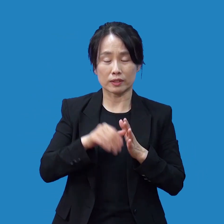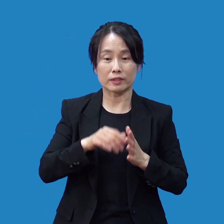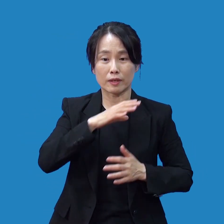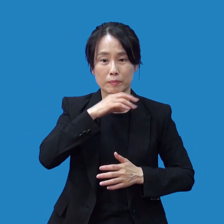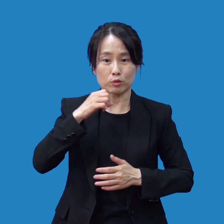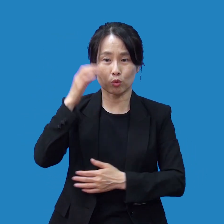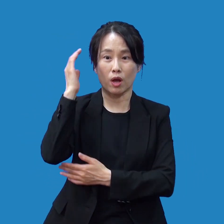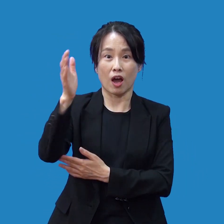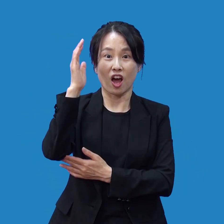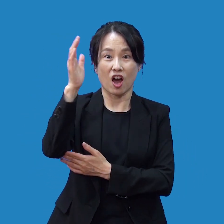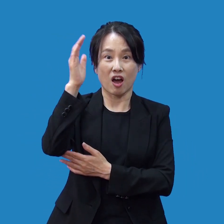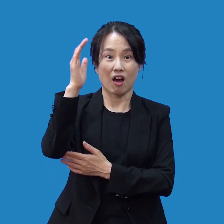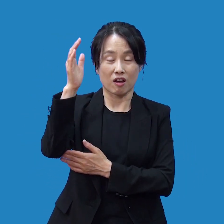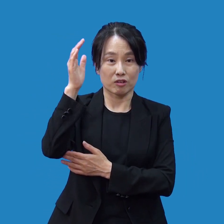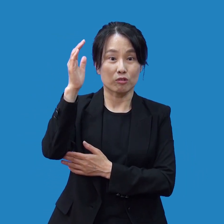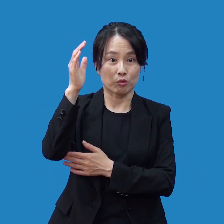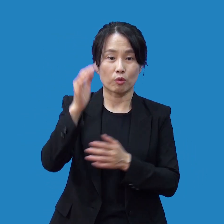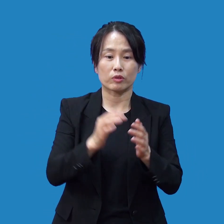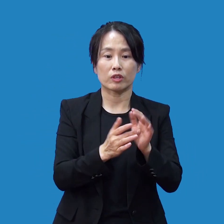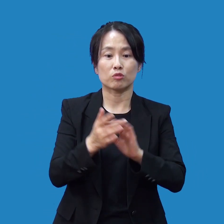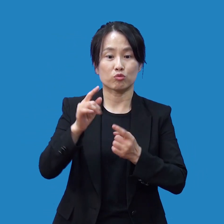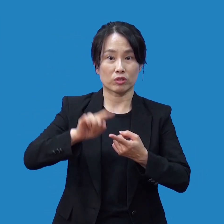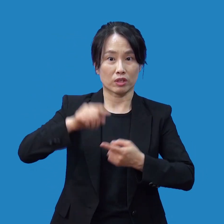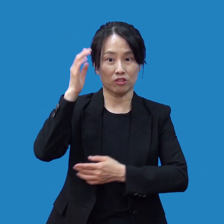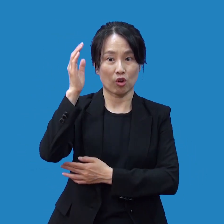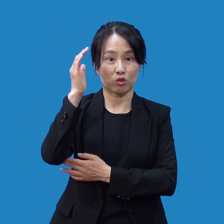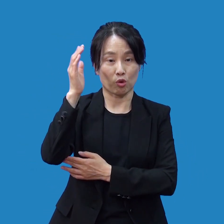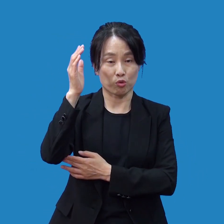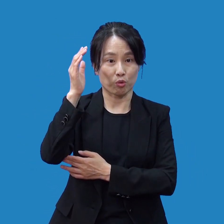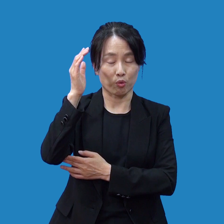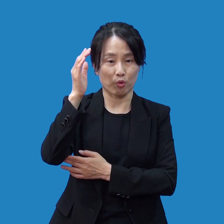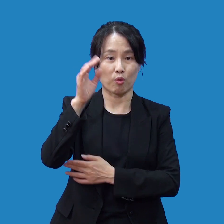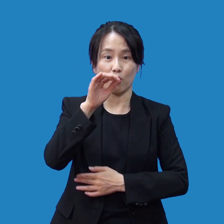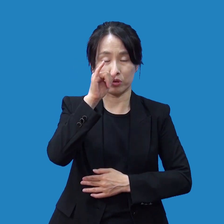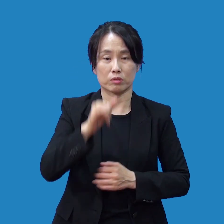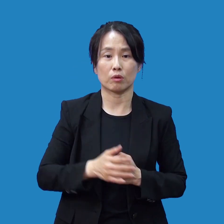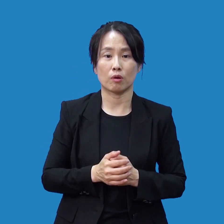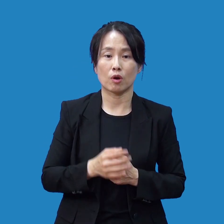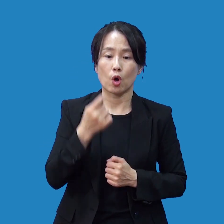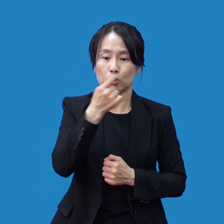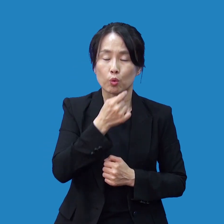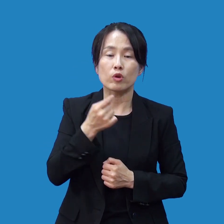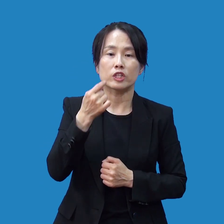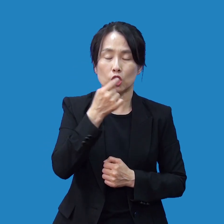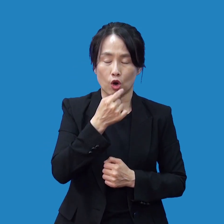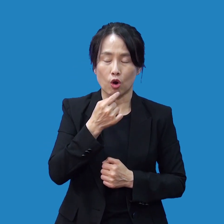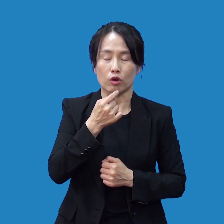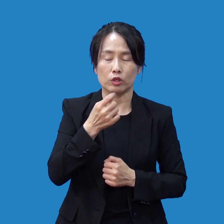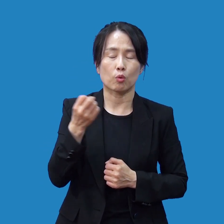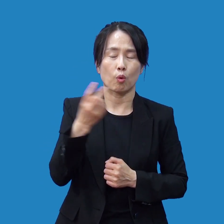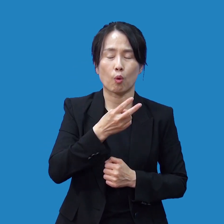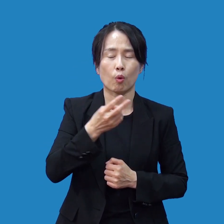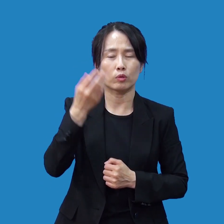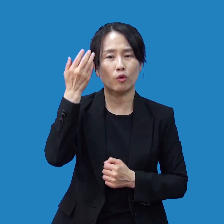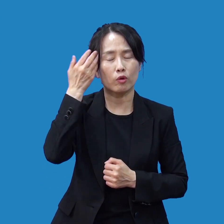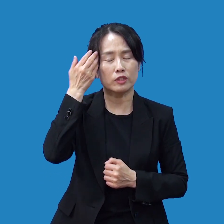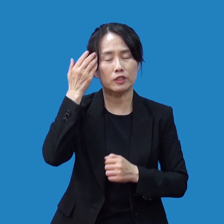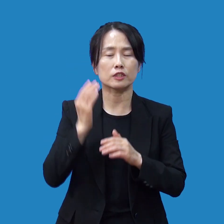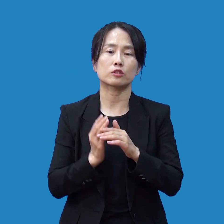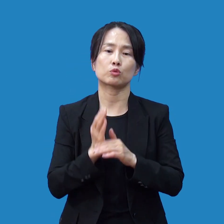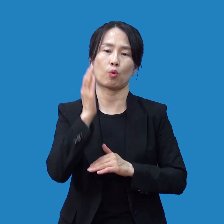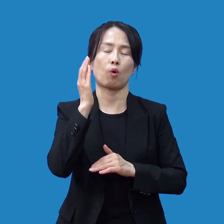때 굉장히 논리적이면서도 또 이성의 한계를 뛰어넘는 이 양날을 다 가지고